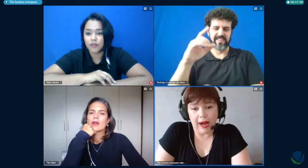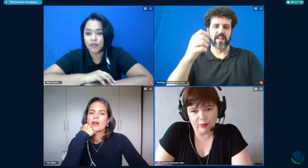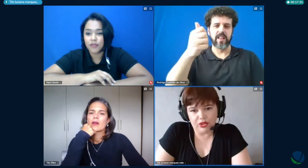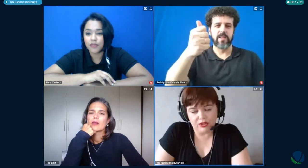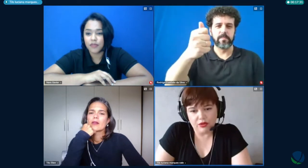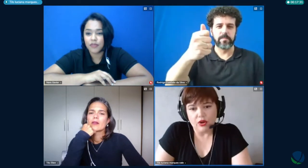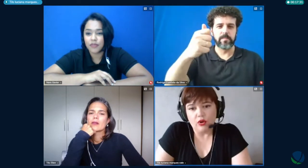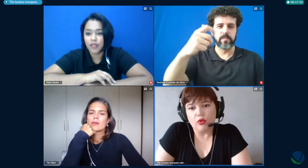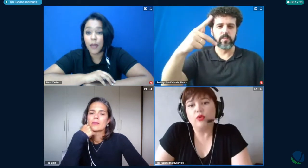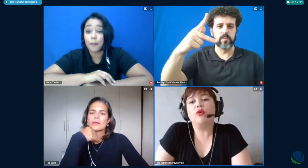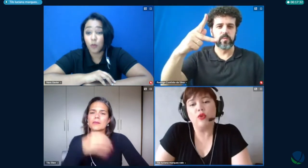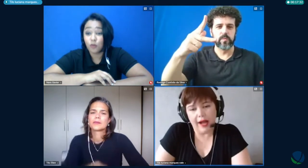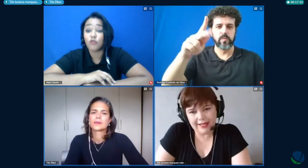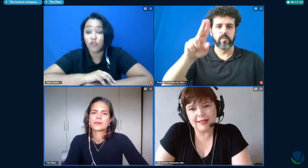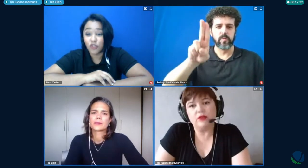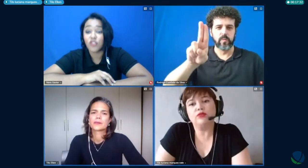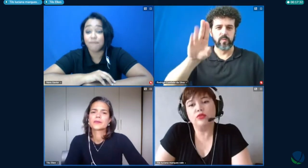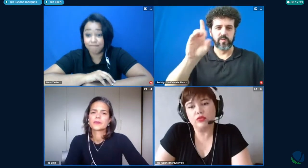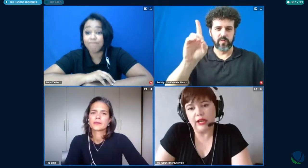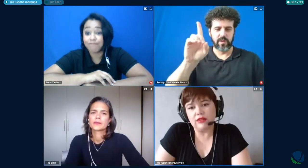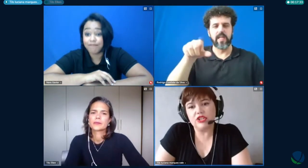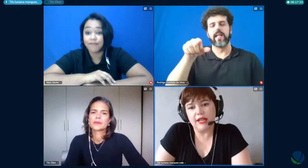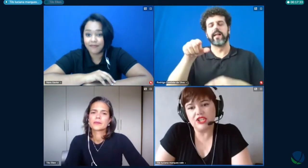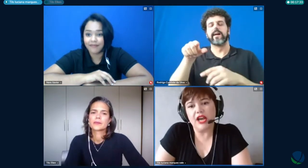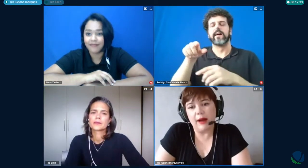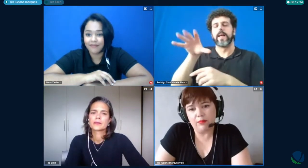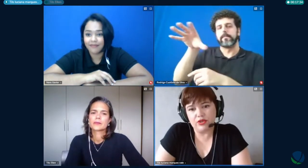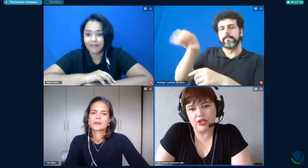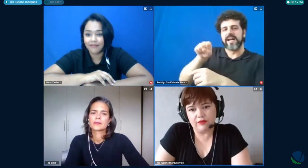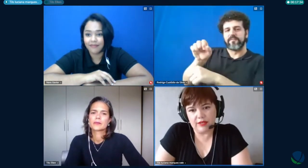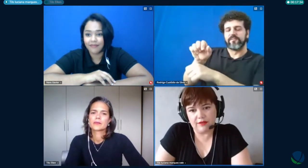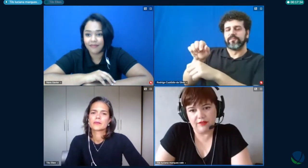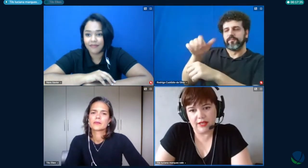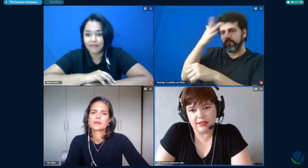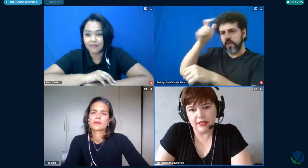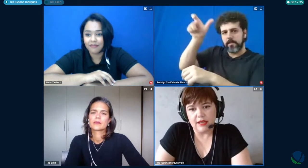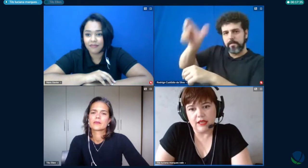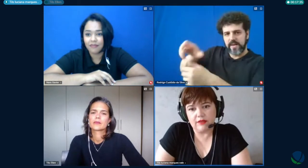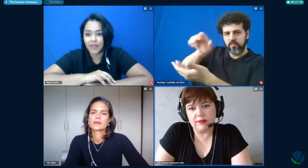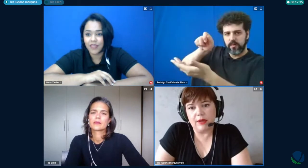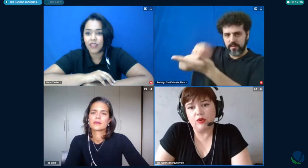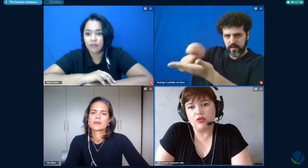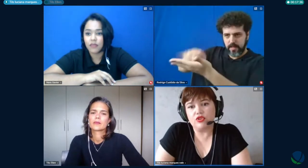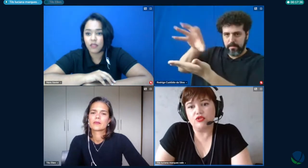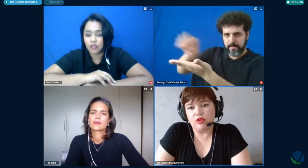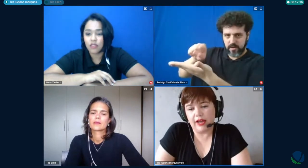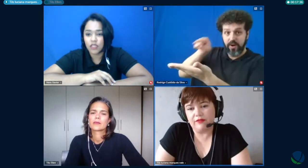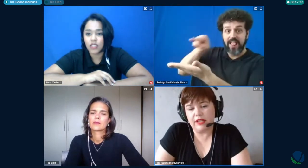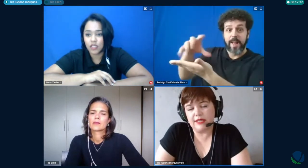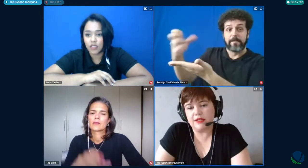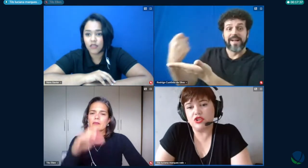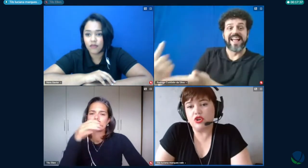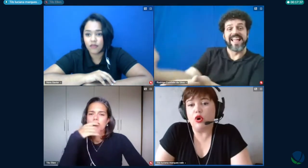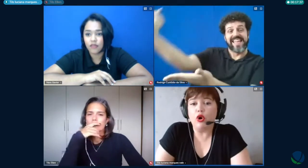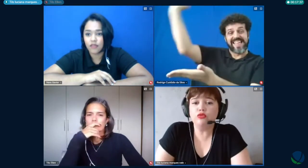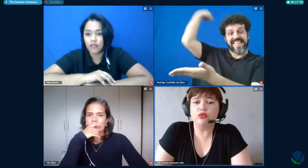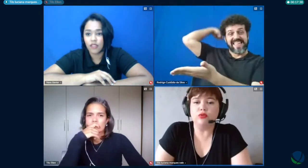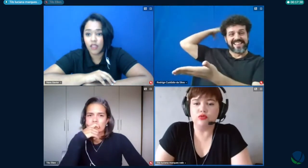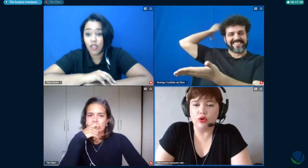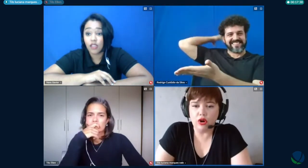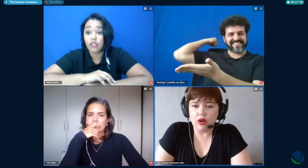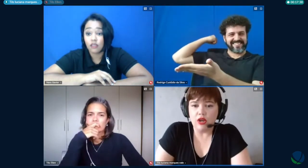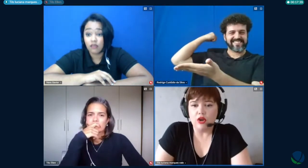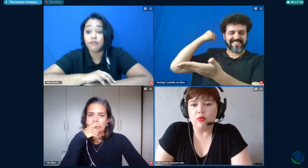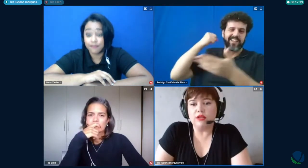o APOD. A questão da quantidade de APOD que você fez, que você pegou a referência de